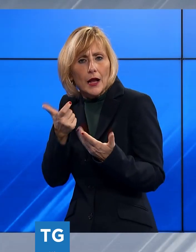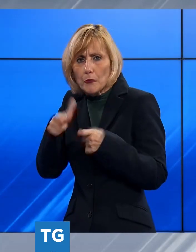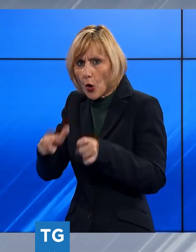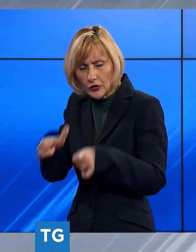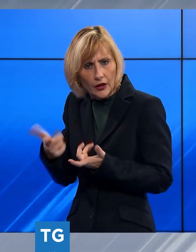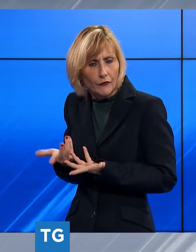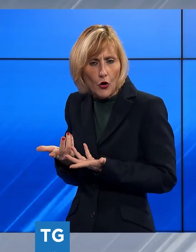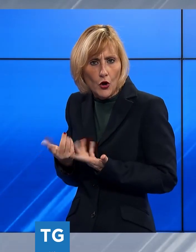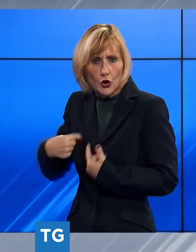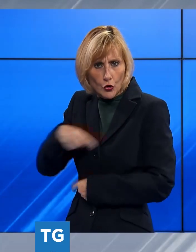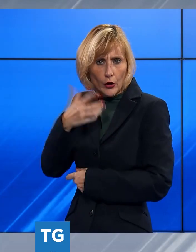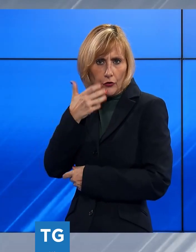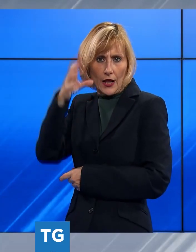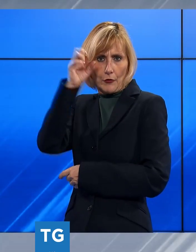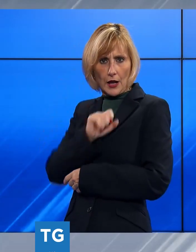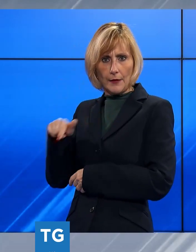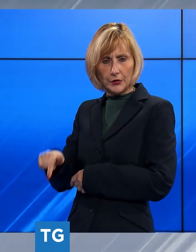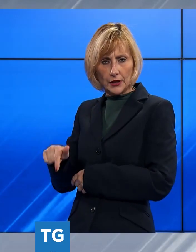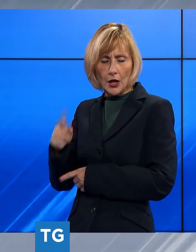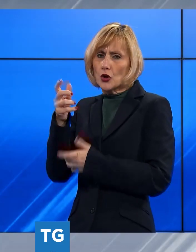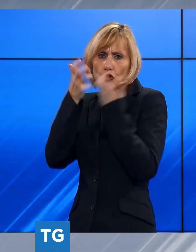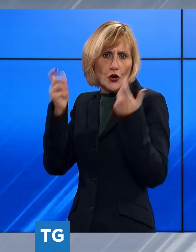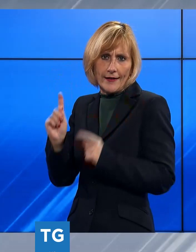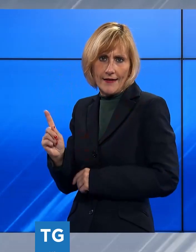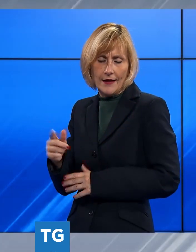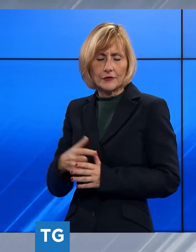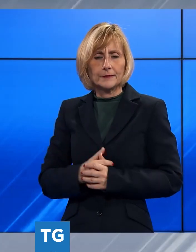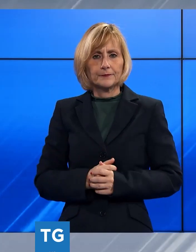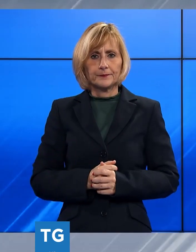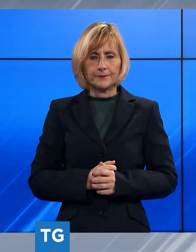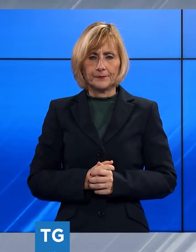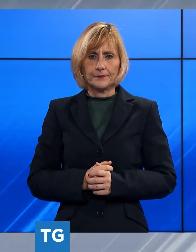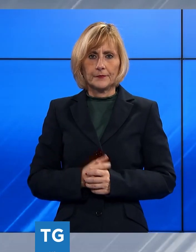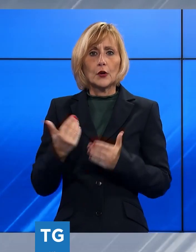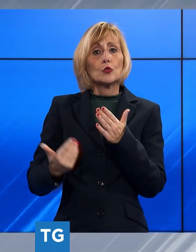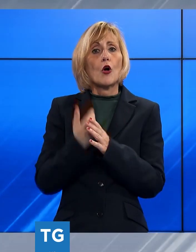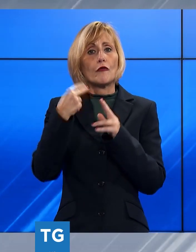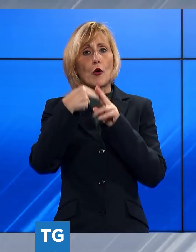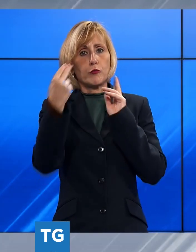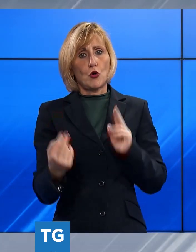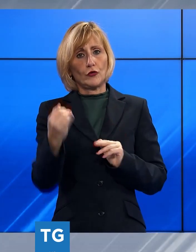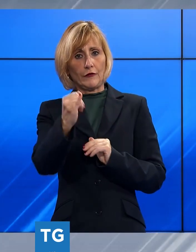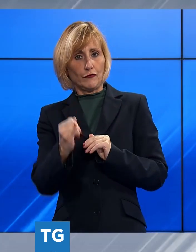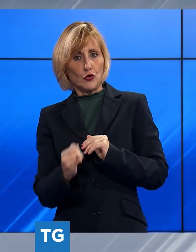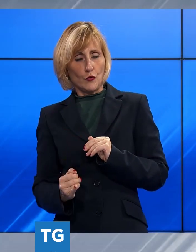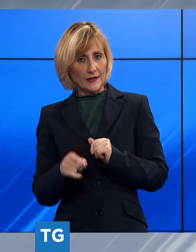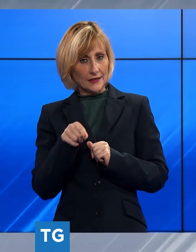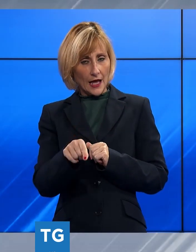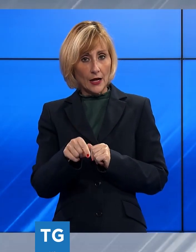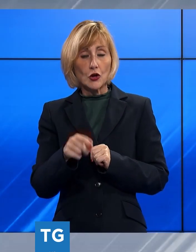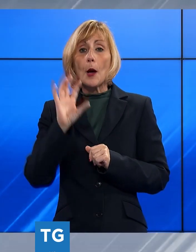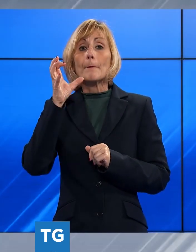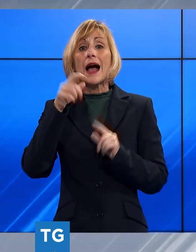sinceramente non è chiaro il nuovo ponte sul Serchio a metà marzo